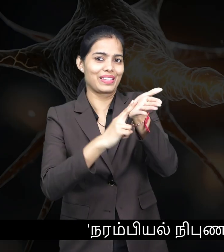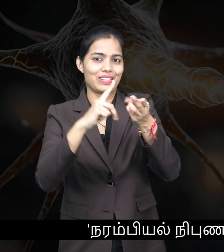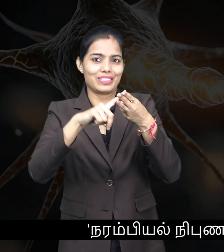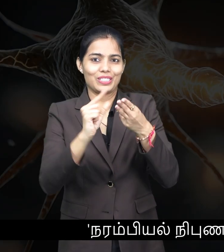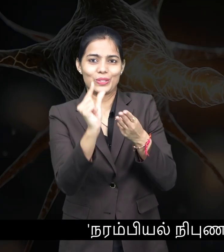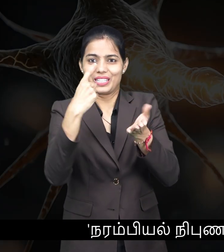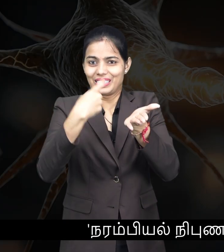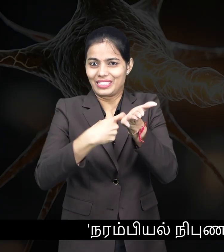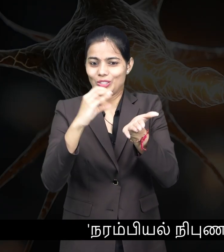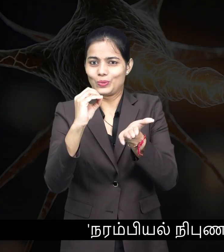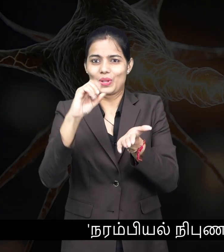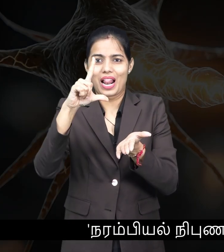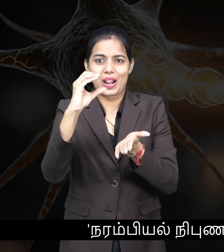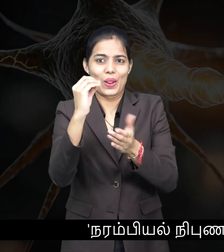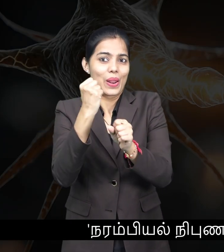அழைக்கப்படுகிறார்.